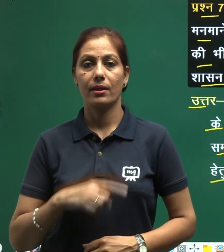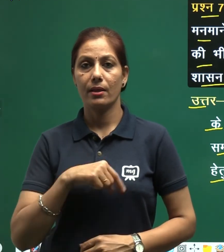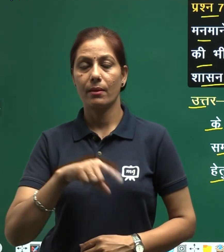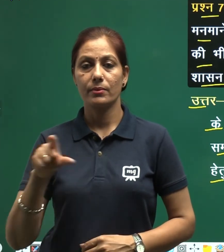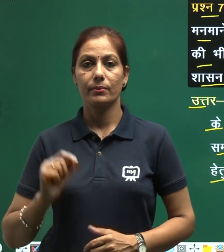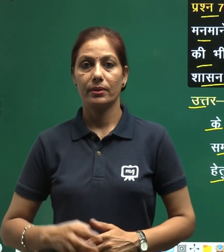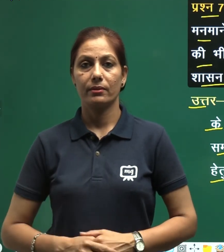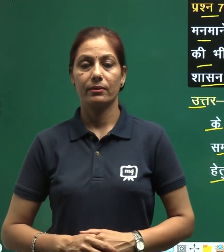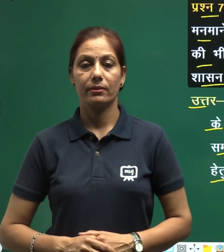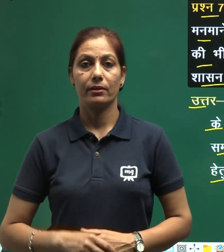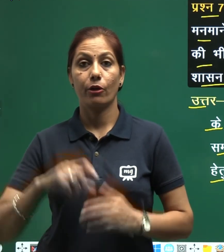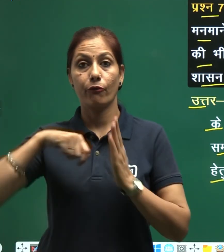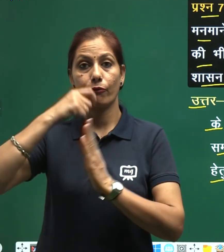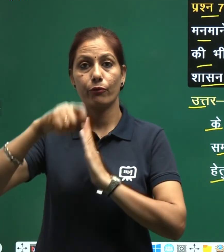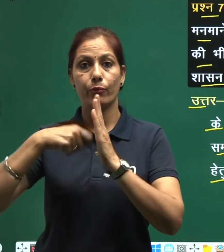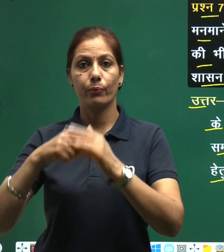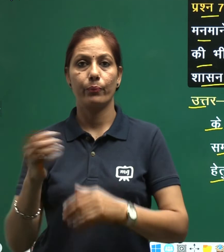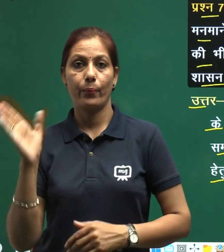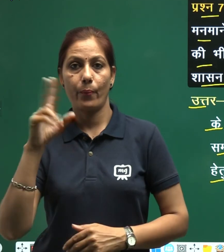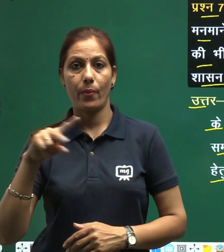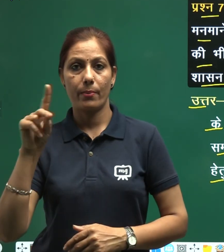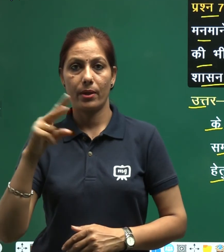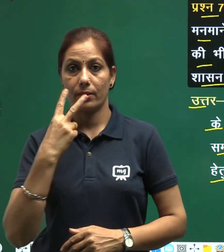आप वीडियो में बार बार देखें,